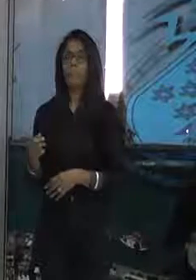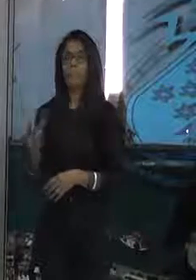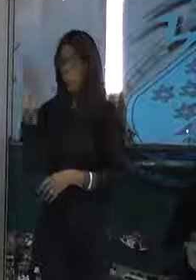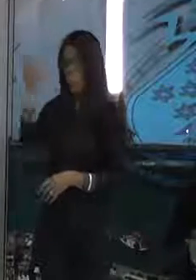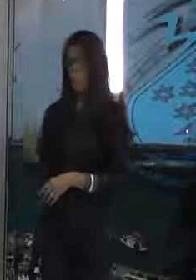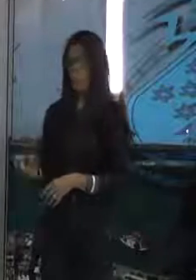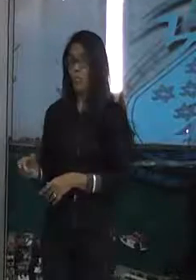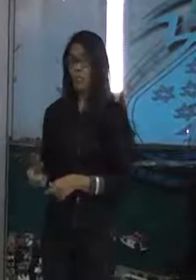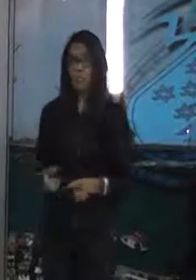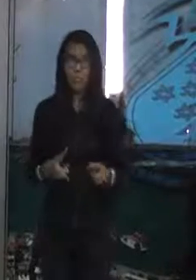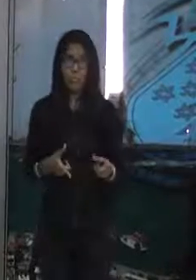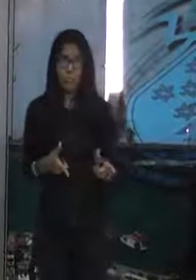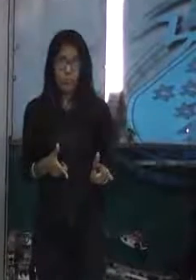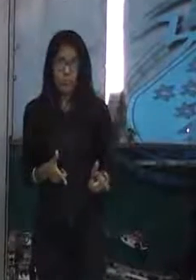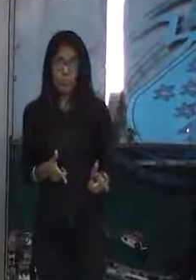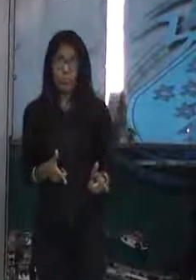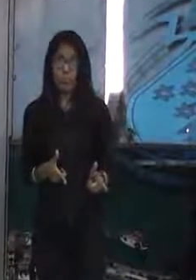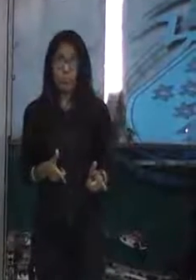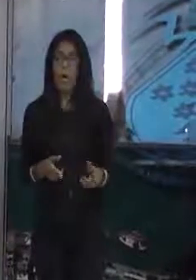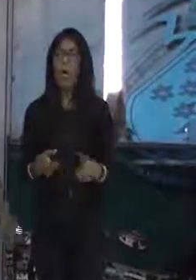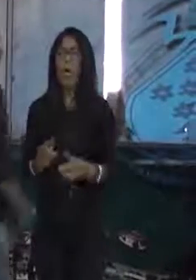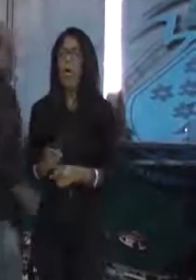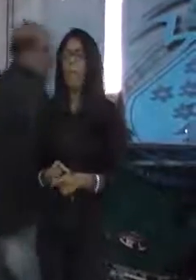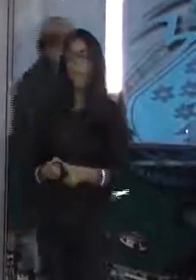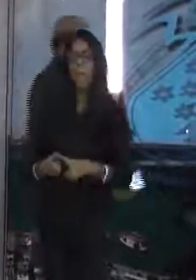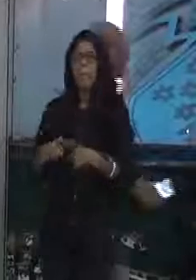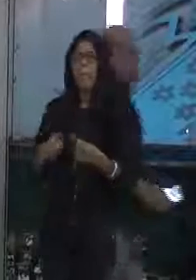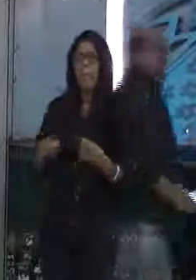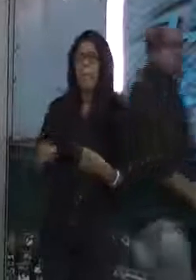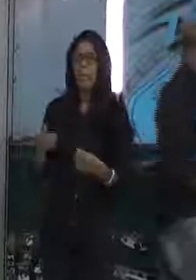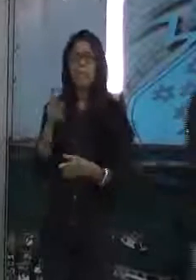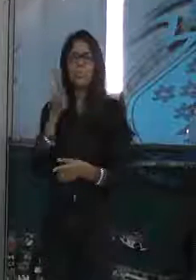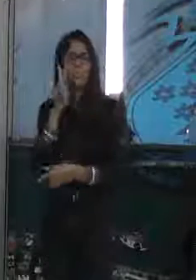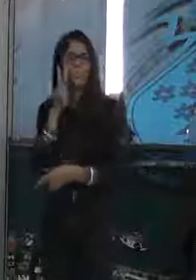muitas das vezes a gente não para para